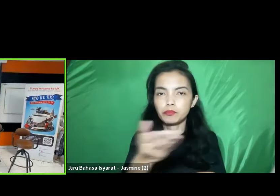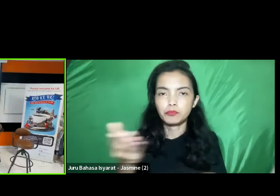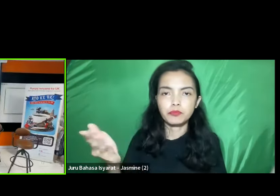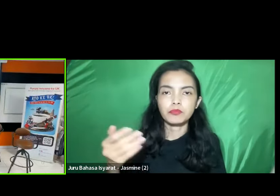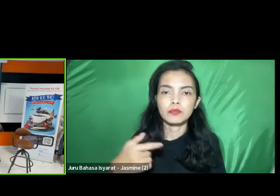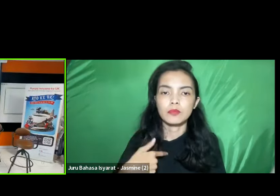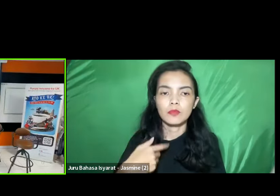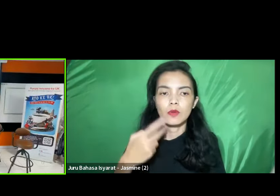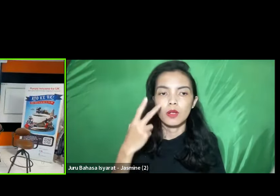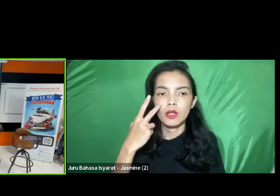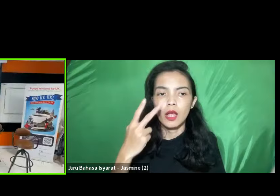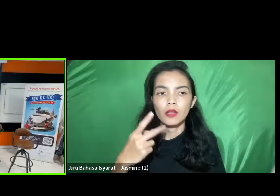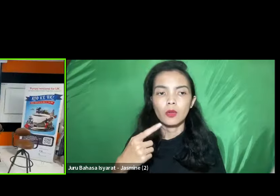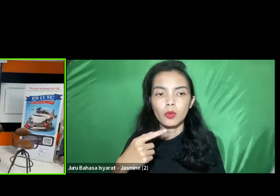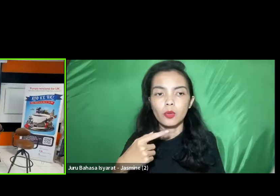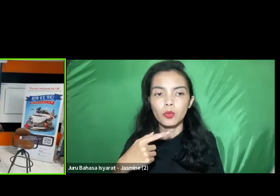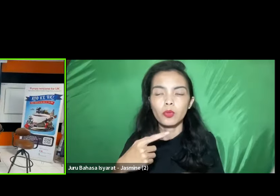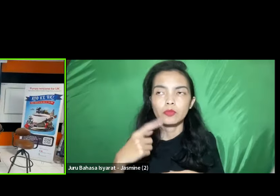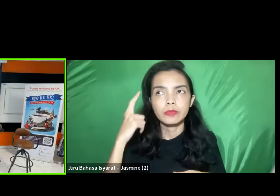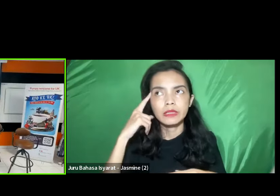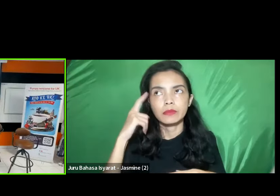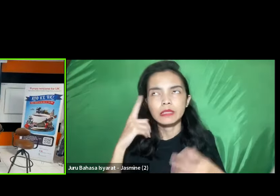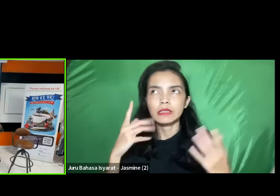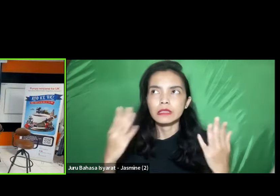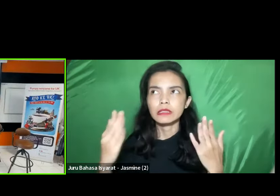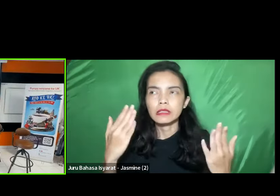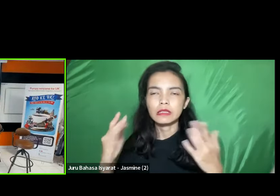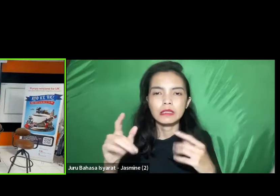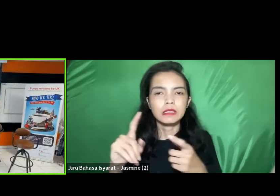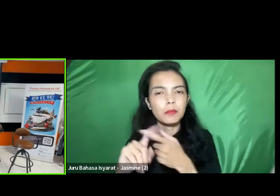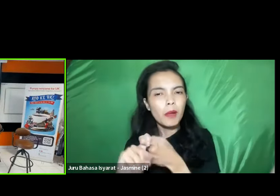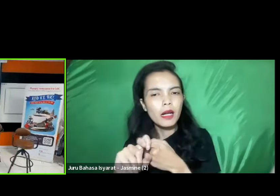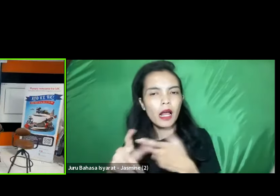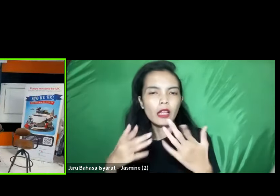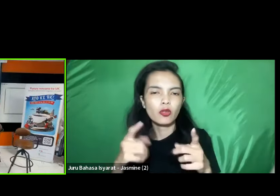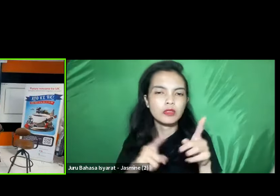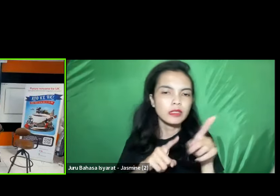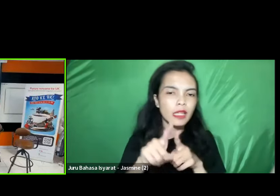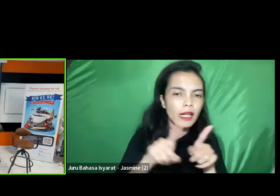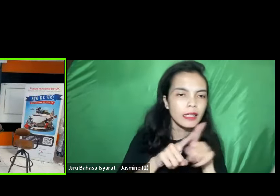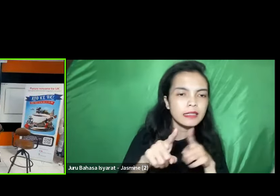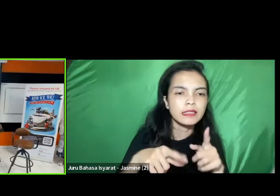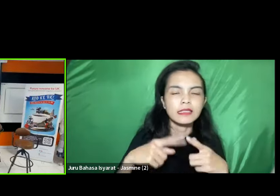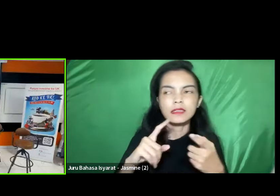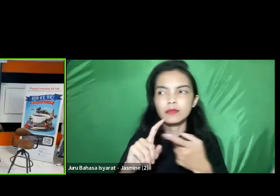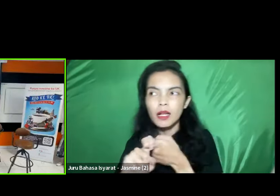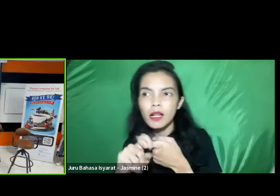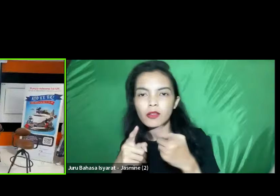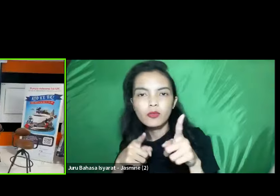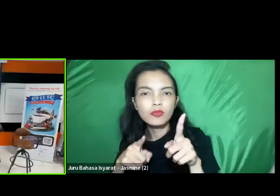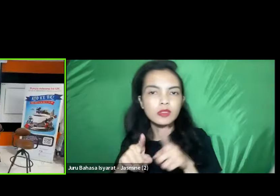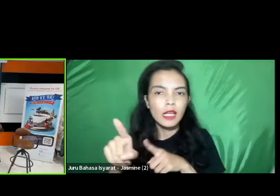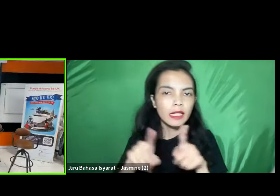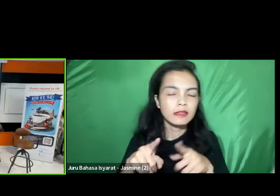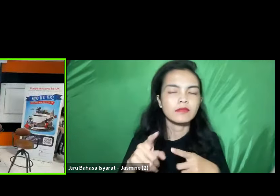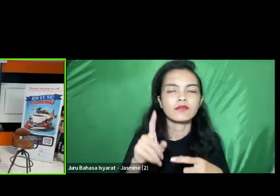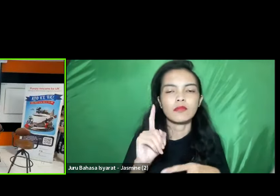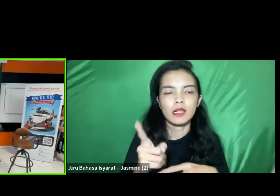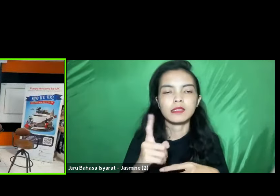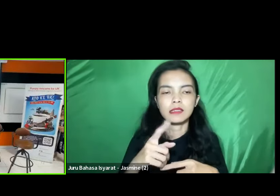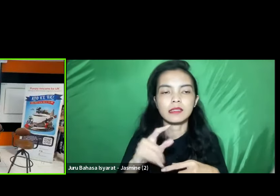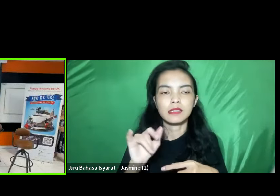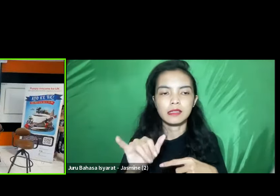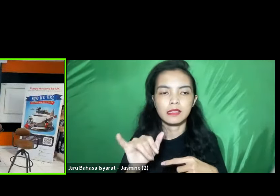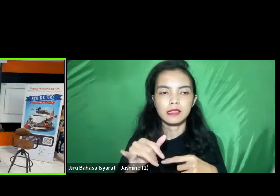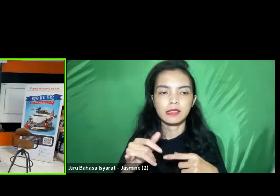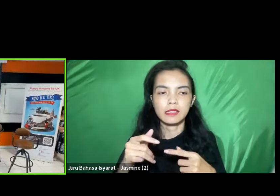nih teman-temannya gitu kayak mungkin sudah mulai menimbang-nimbang ini saingan apa teman gitu ya pasti ada at